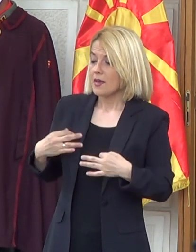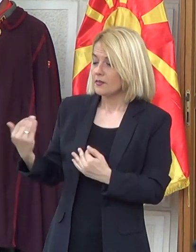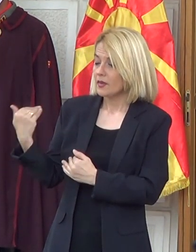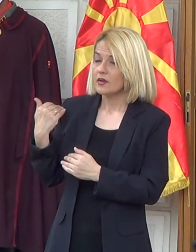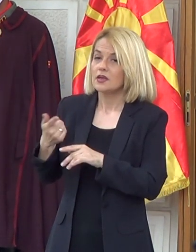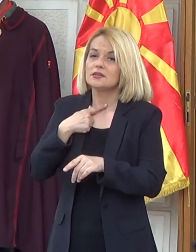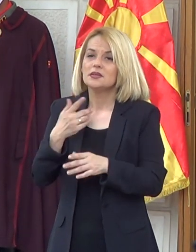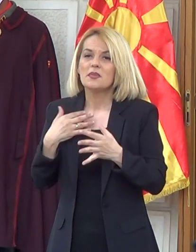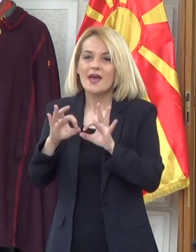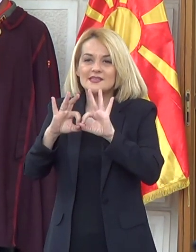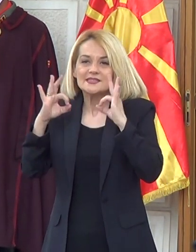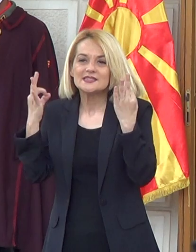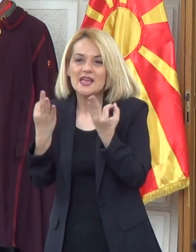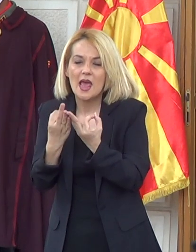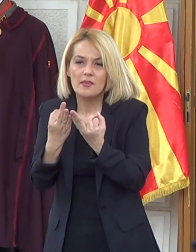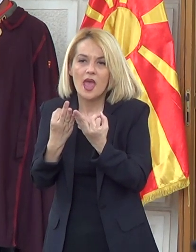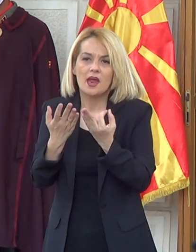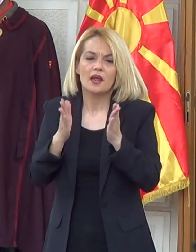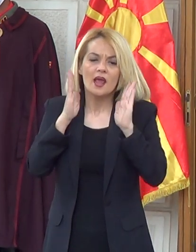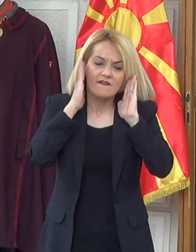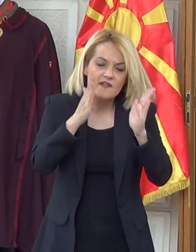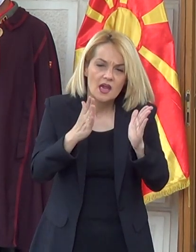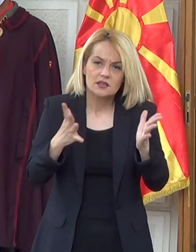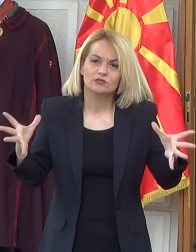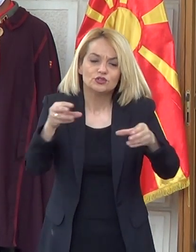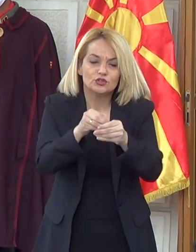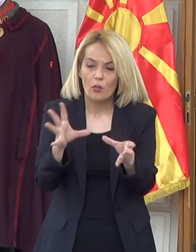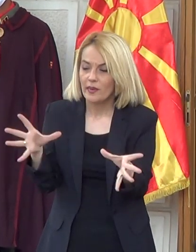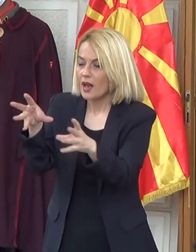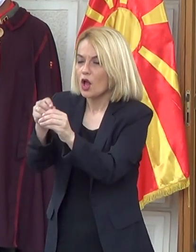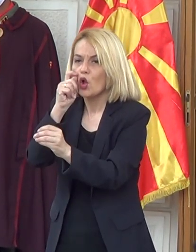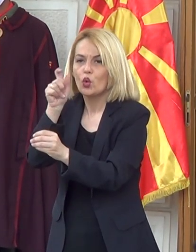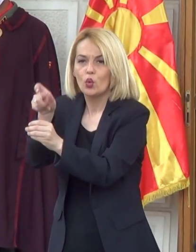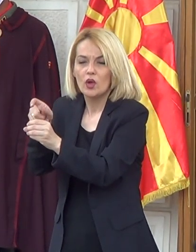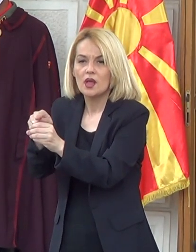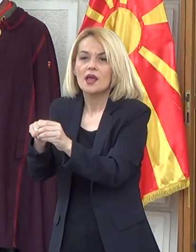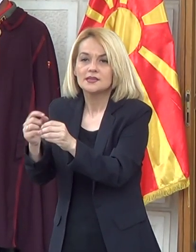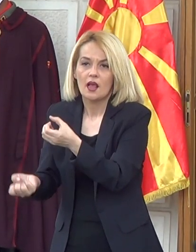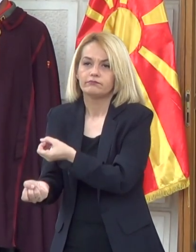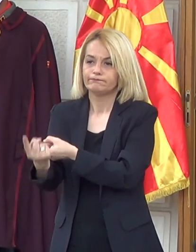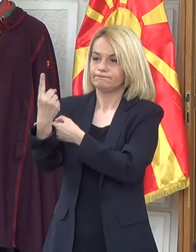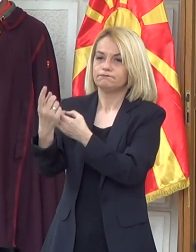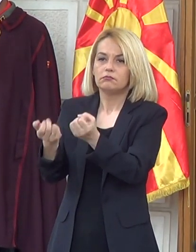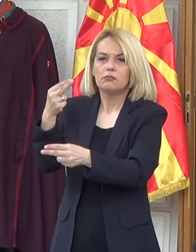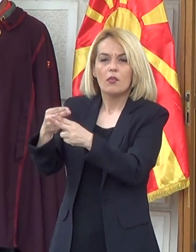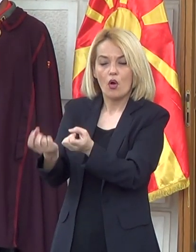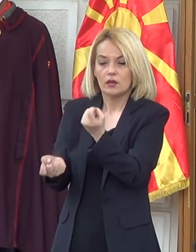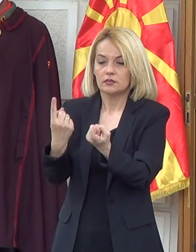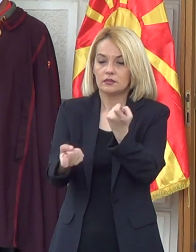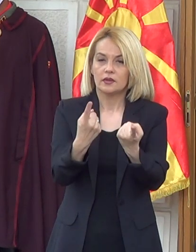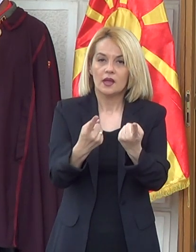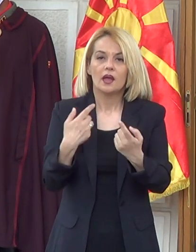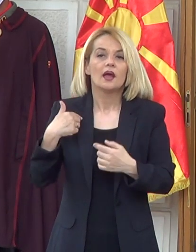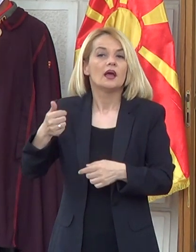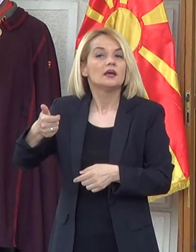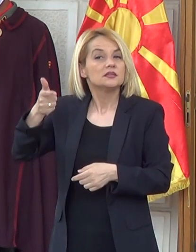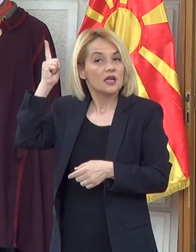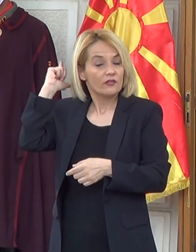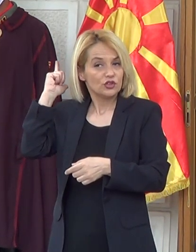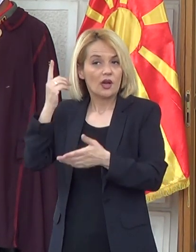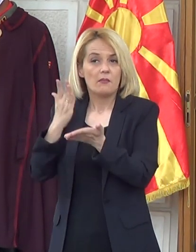што имавме нели семени и религиозни некакви собирања во изминатиот период и тоа сега се појавува на површина. И тоа од завчера ги отворивме